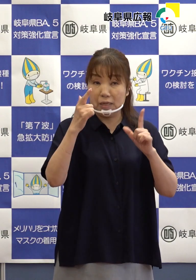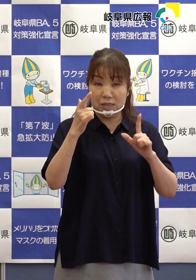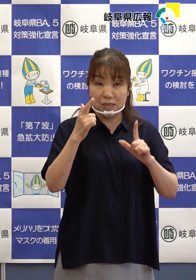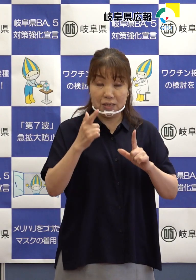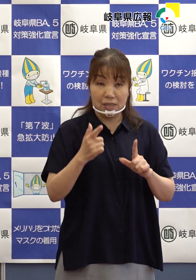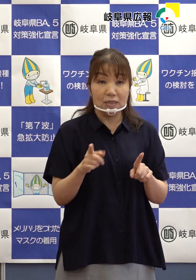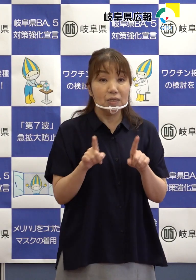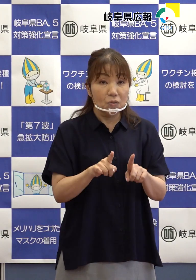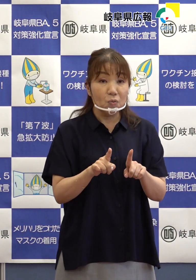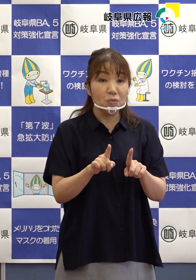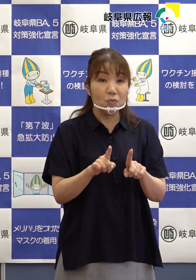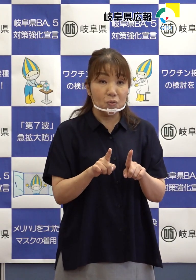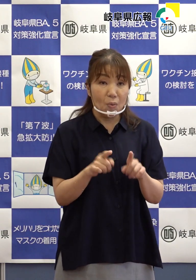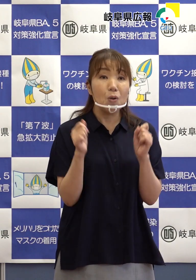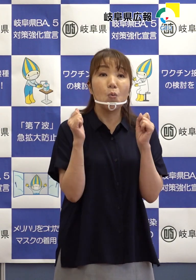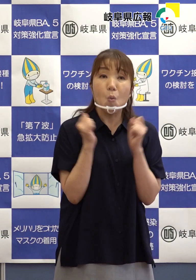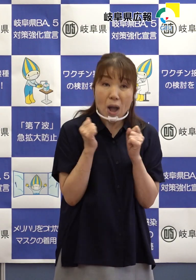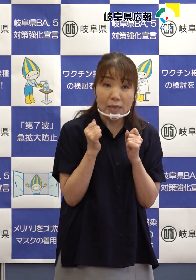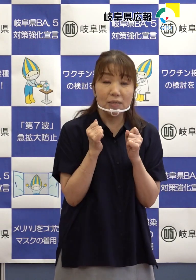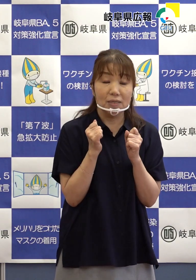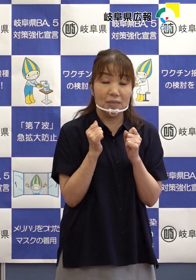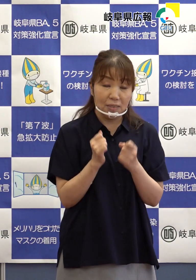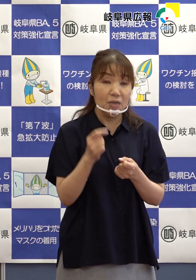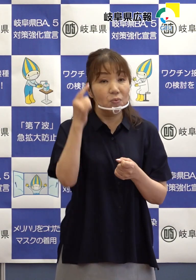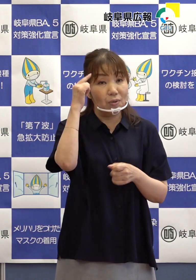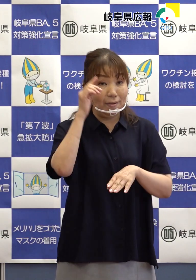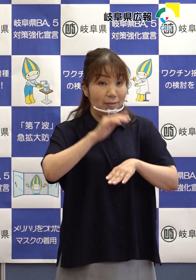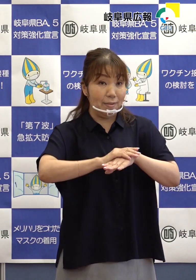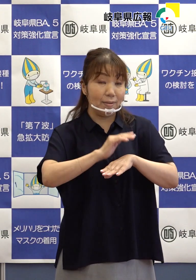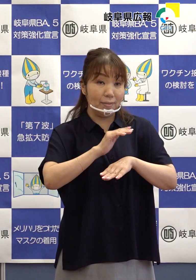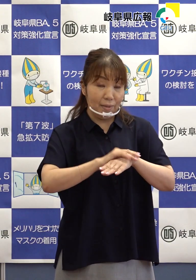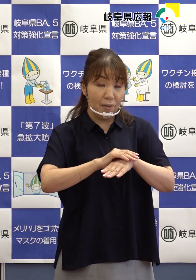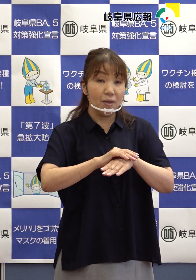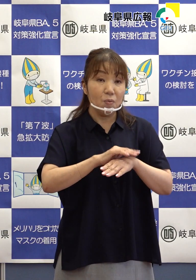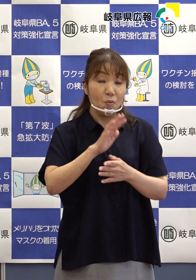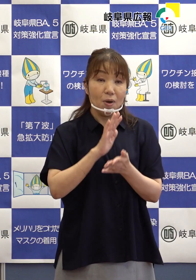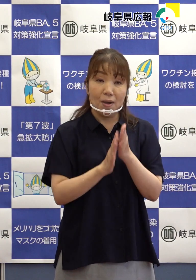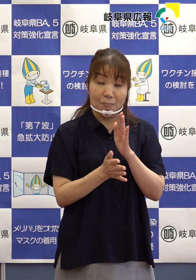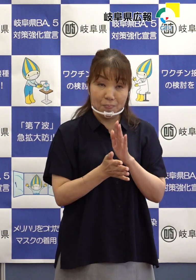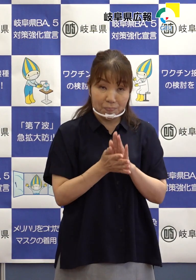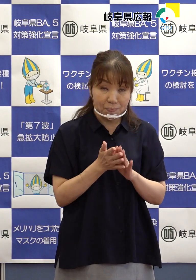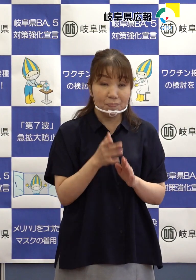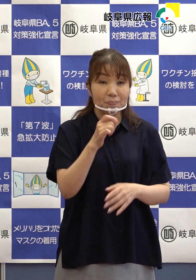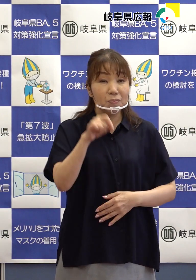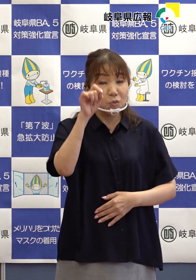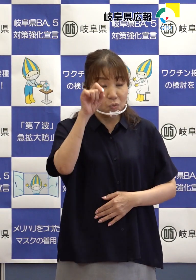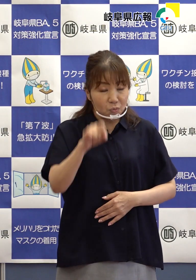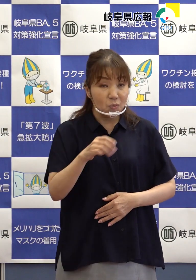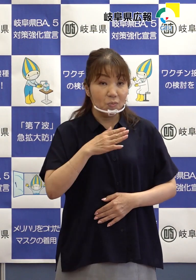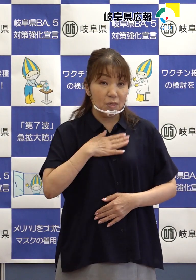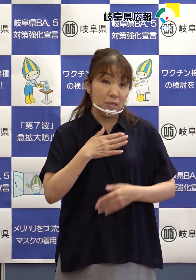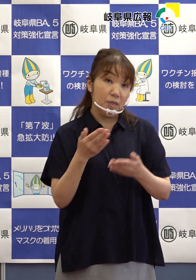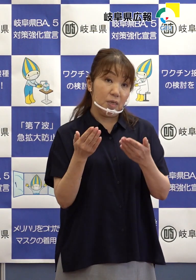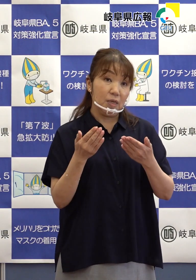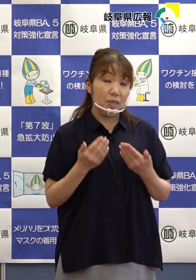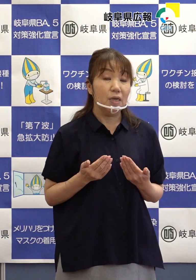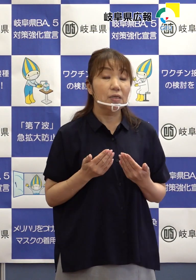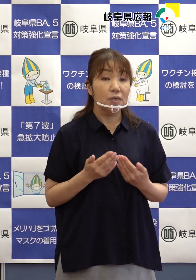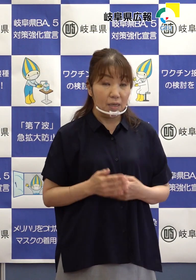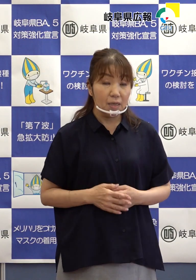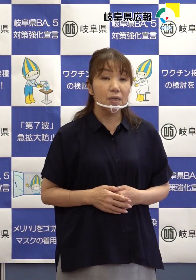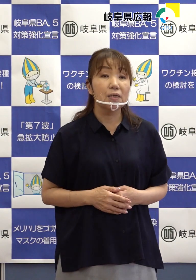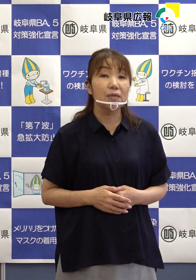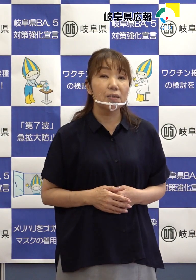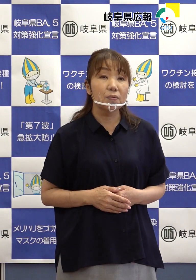一緒にいることは非常に強いんだということをですねあの十分誤認識をいただいて